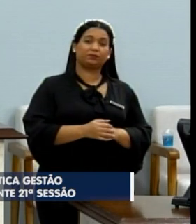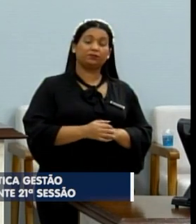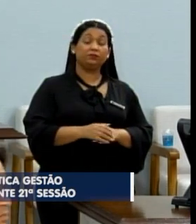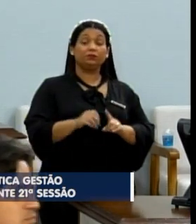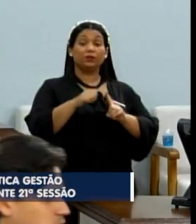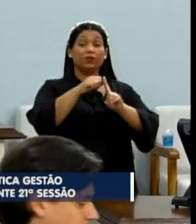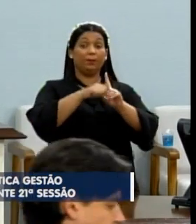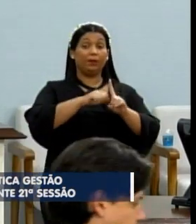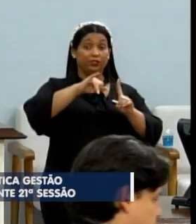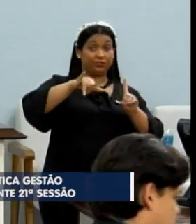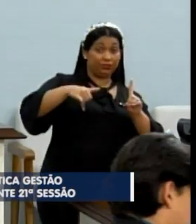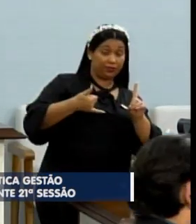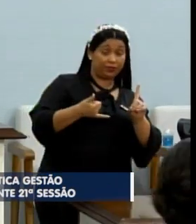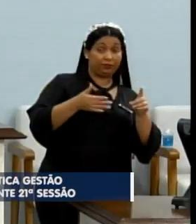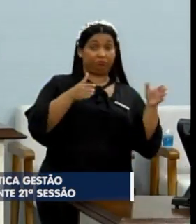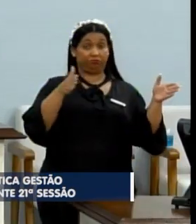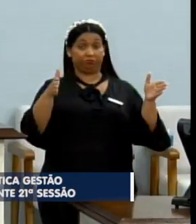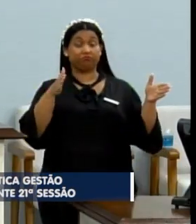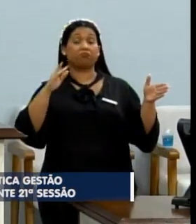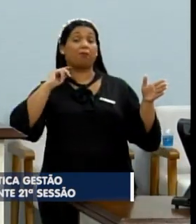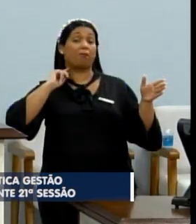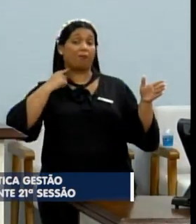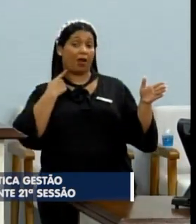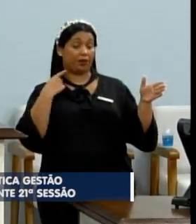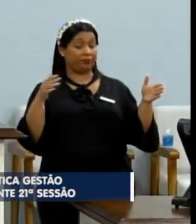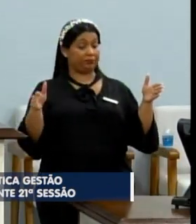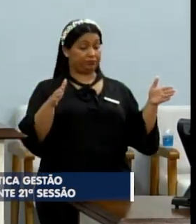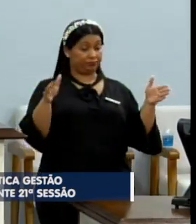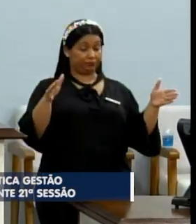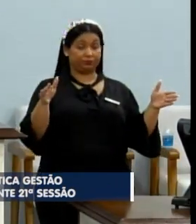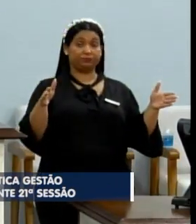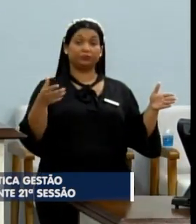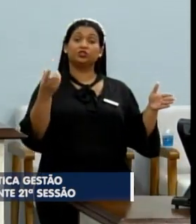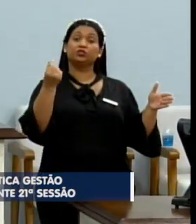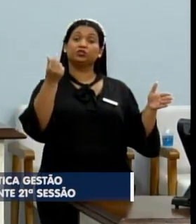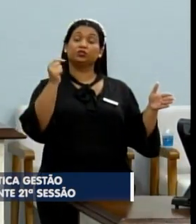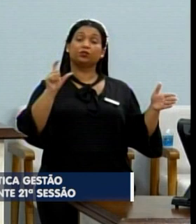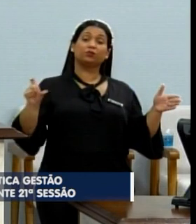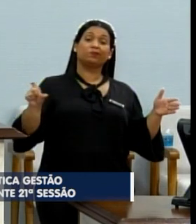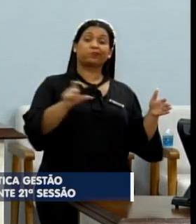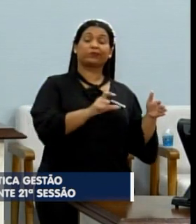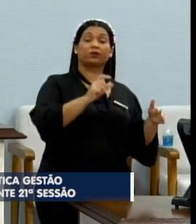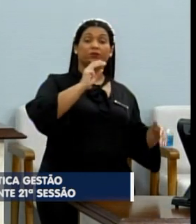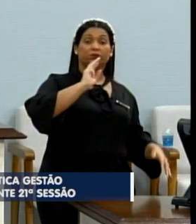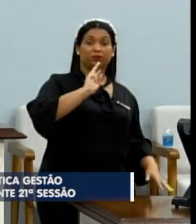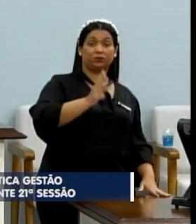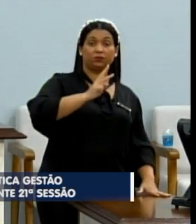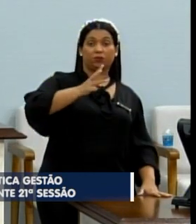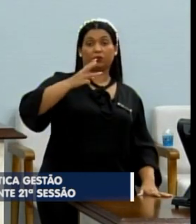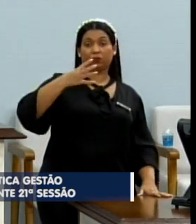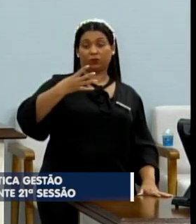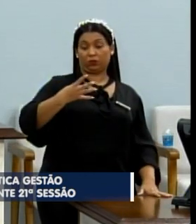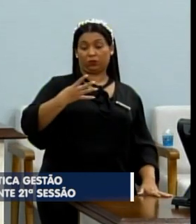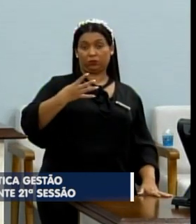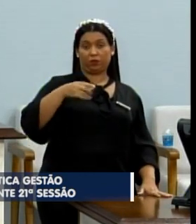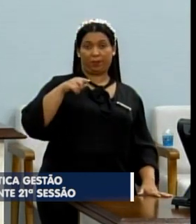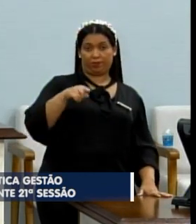Janeiro a Maio deste ano Rio Preto arrecadou 344 mil